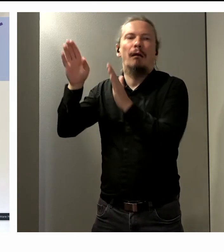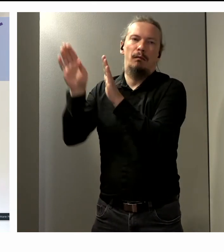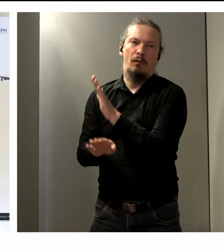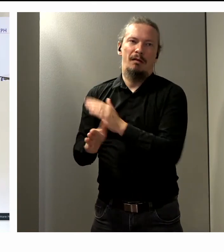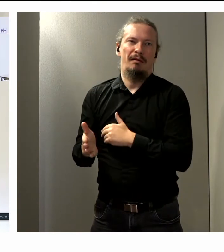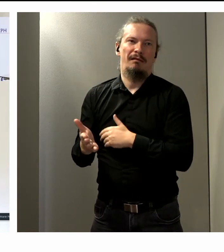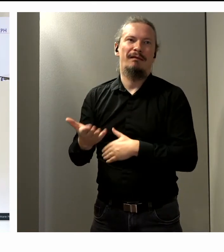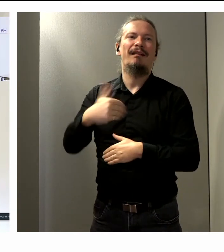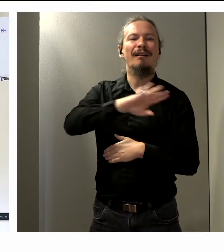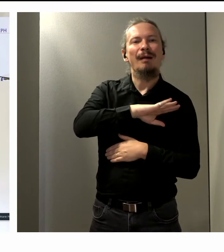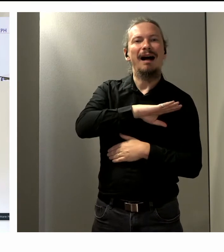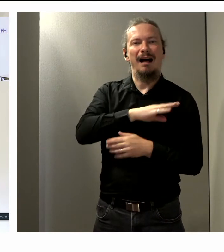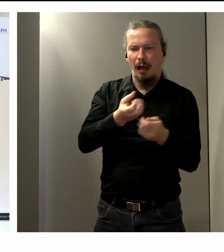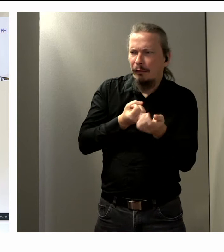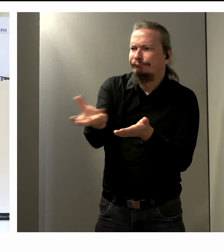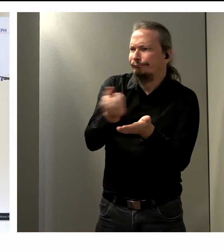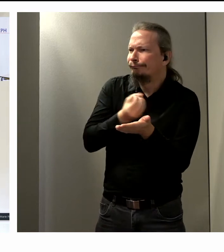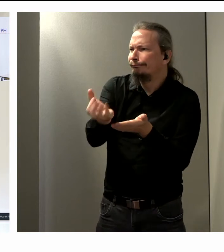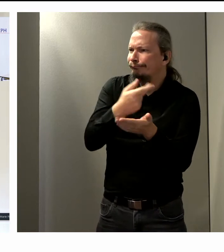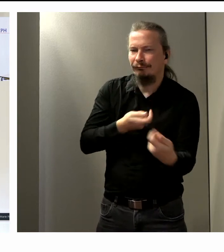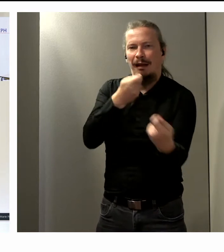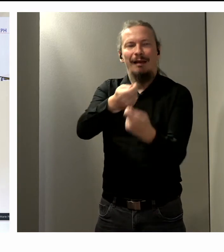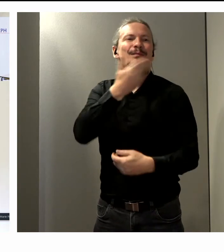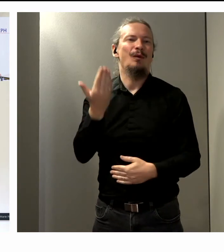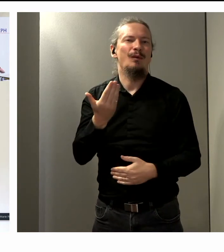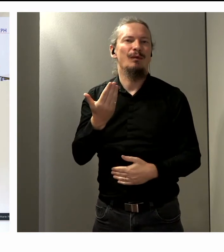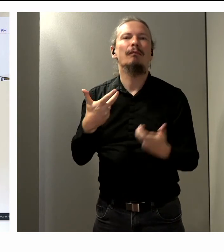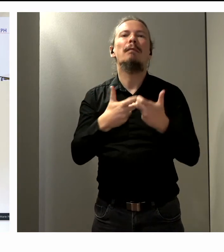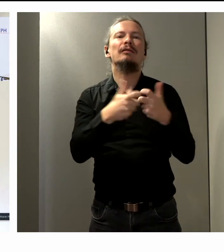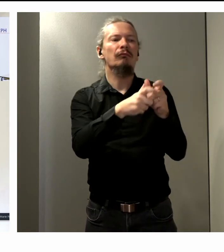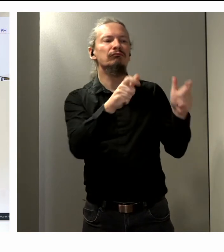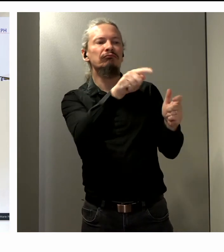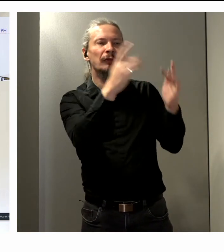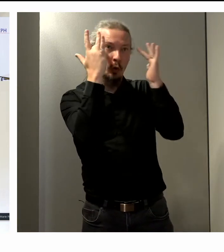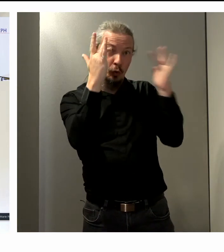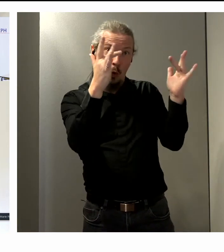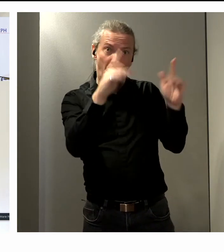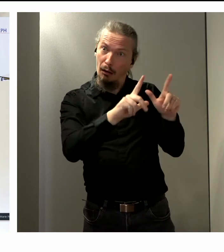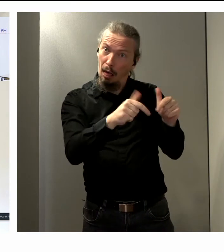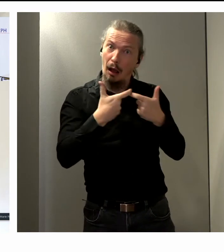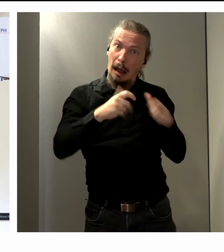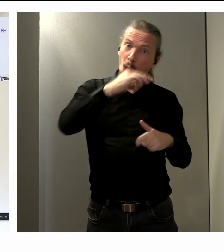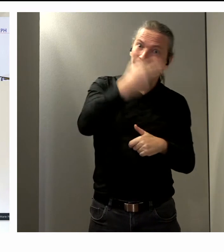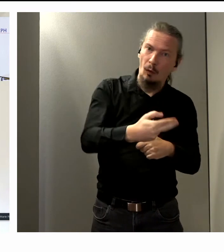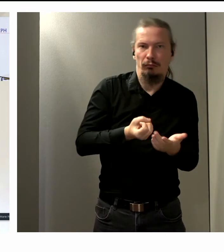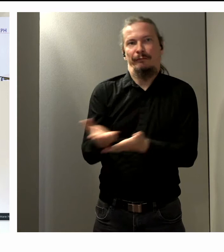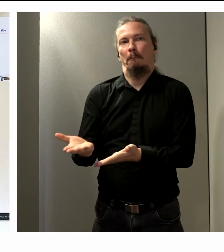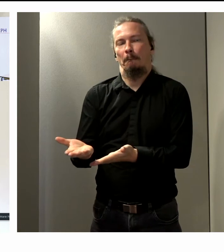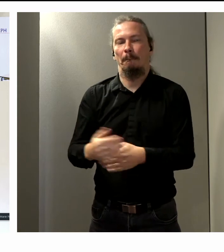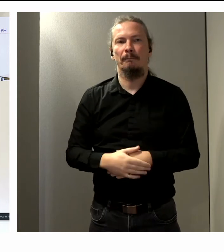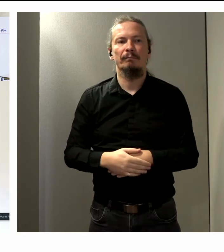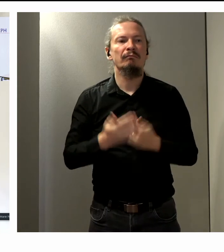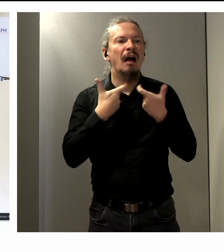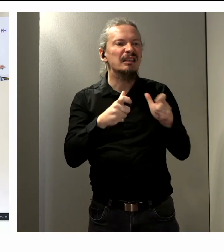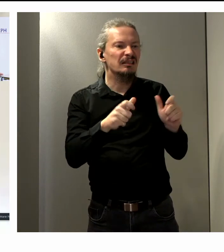une communication qui soit plus adaptée pour savoir si tel équipement culturel est effectivement accessible, quelle